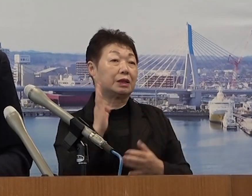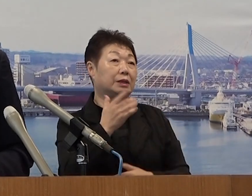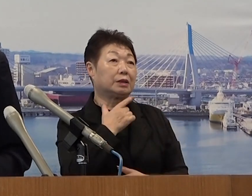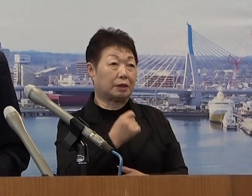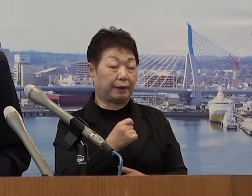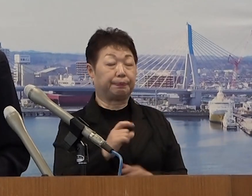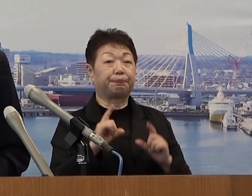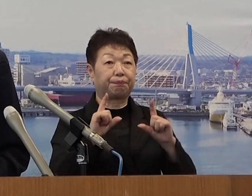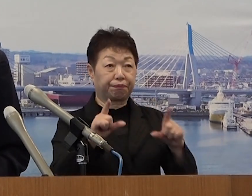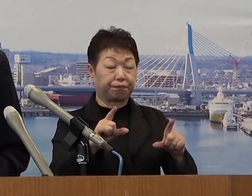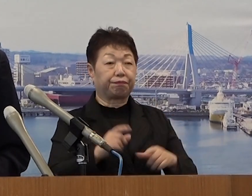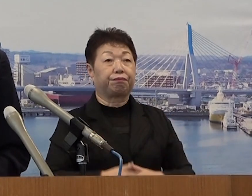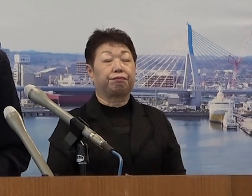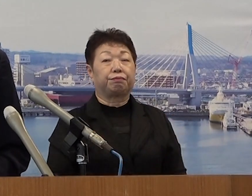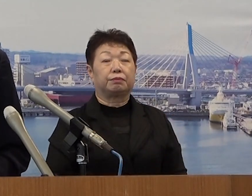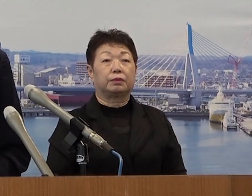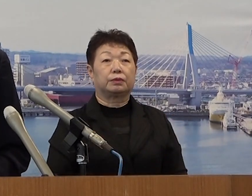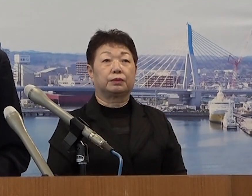い、